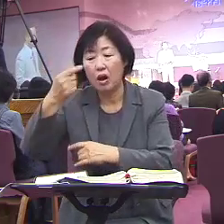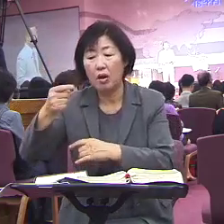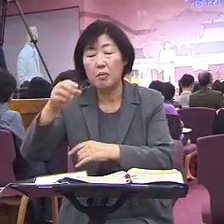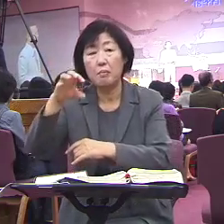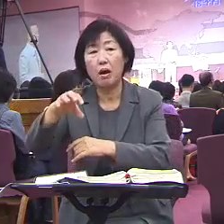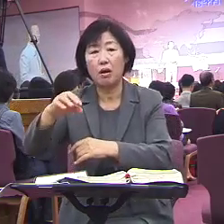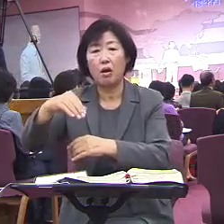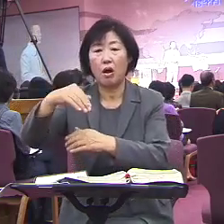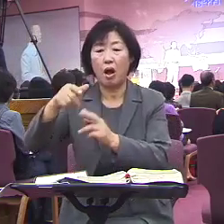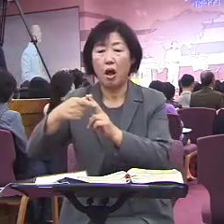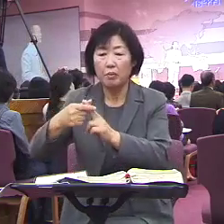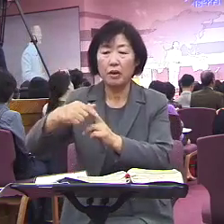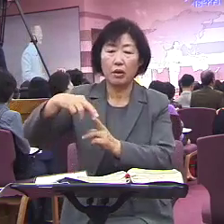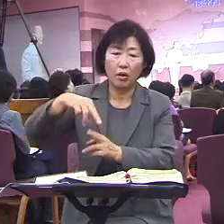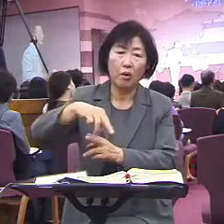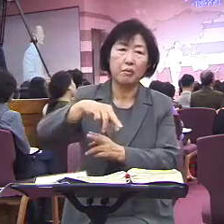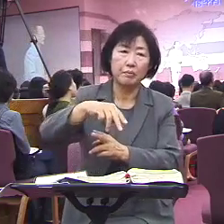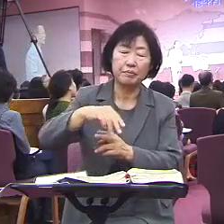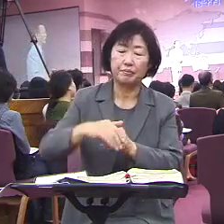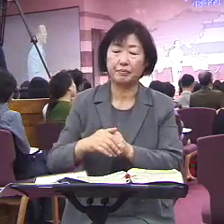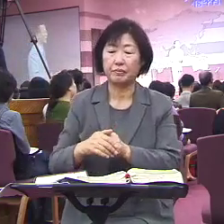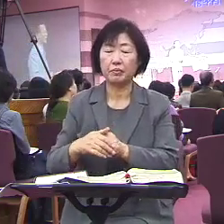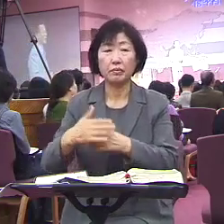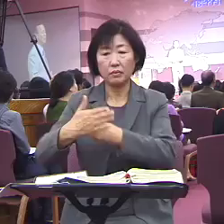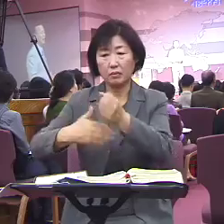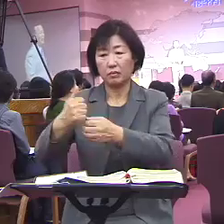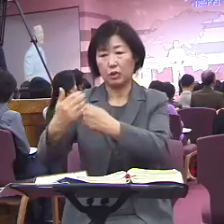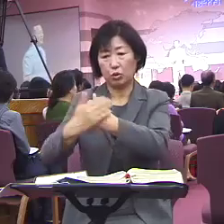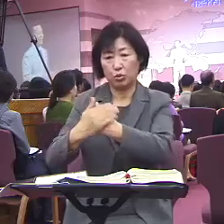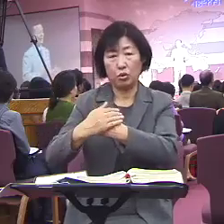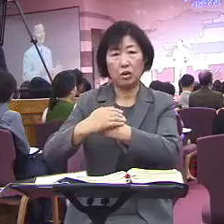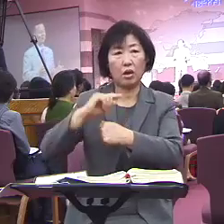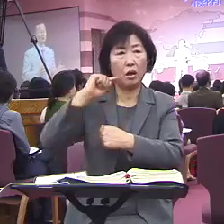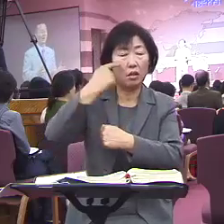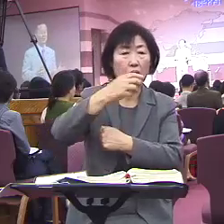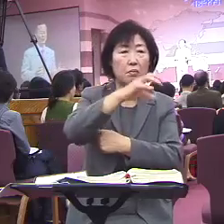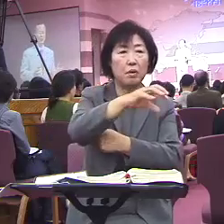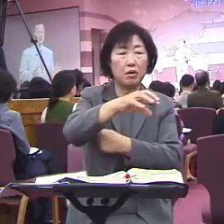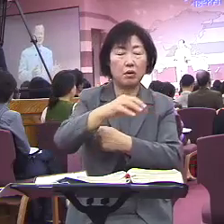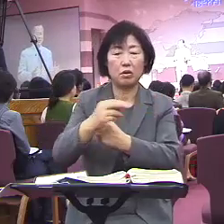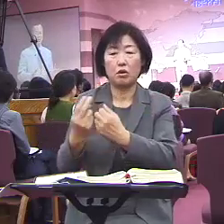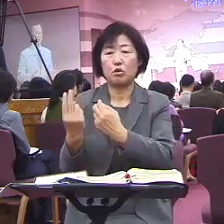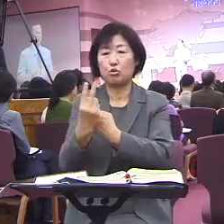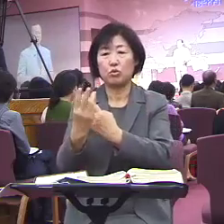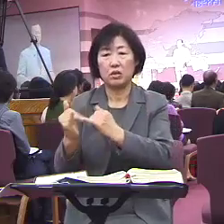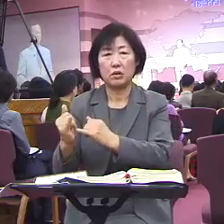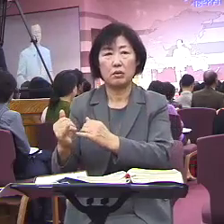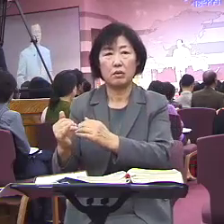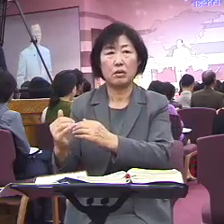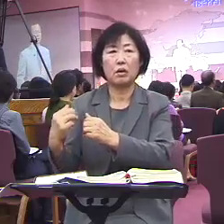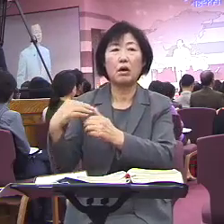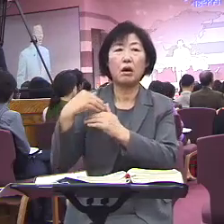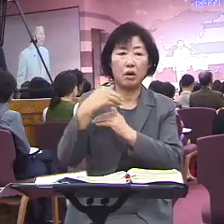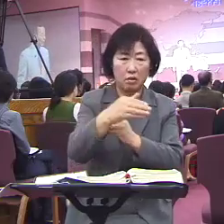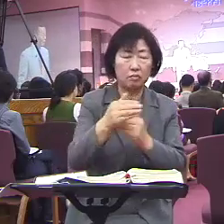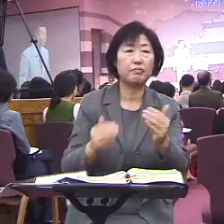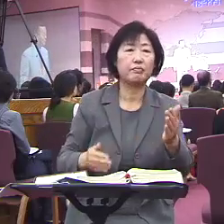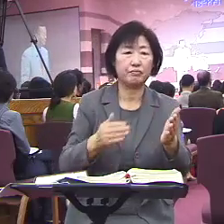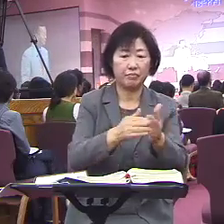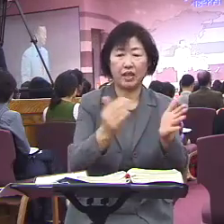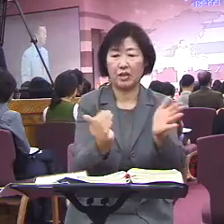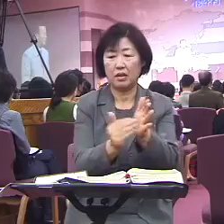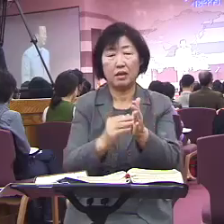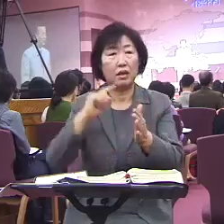합니다. 하나님의 도우심 끝에 기적적으로 다음 마을까지 잘 가서 두 사람이 살게 됩니다. 근데 그 다음